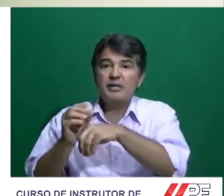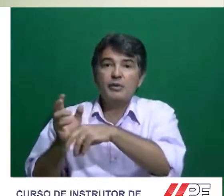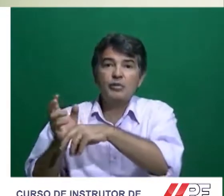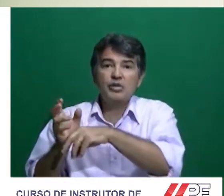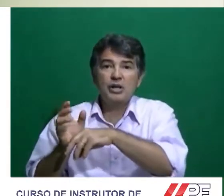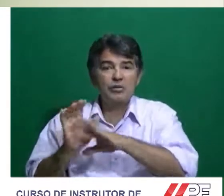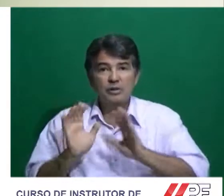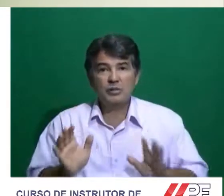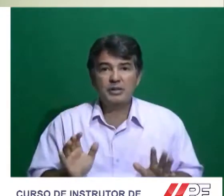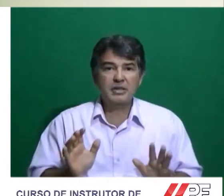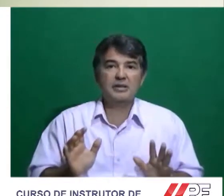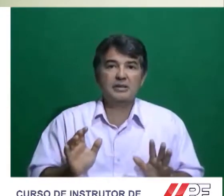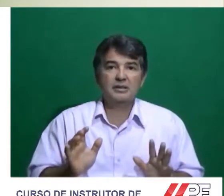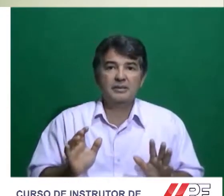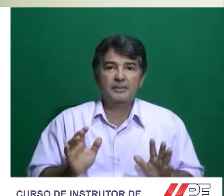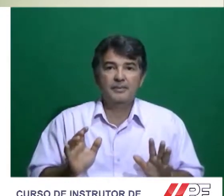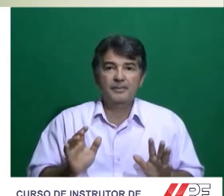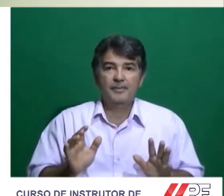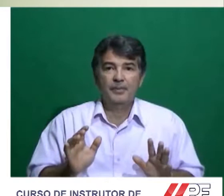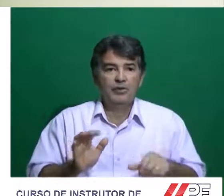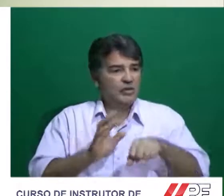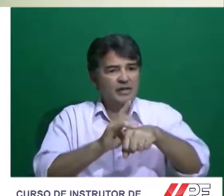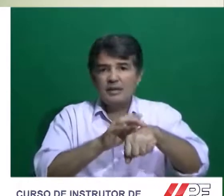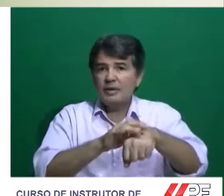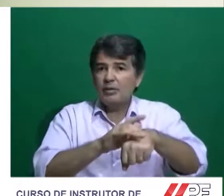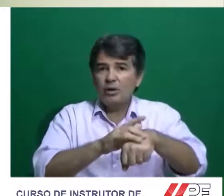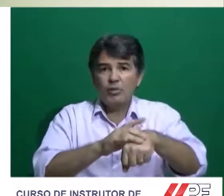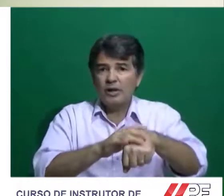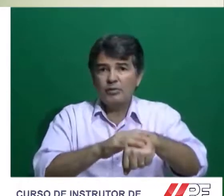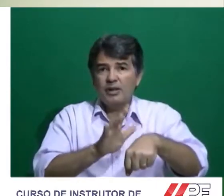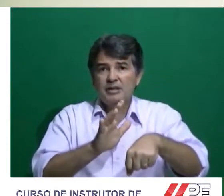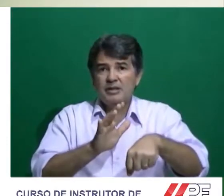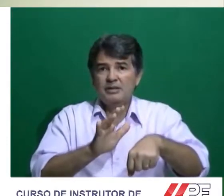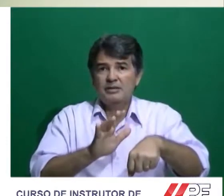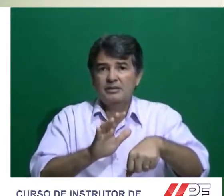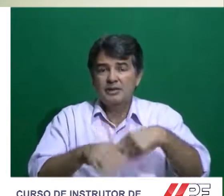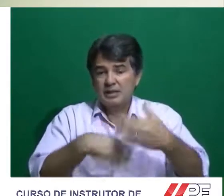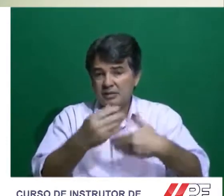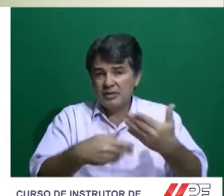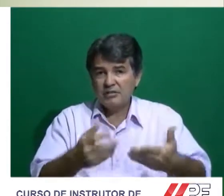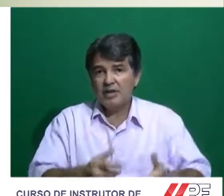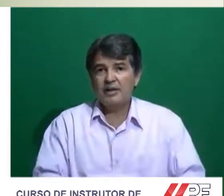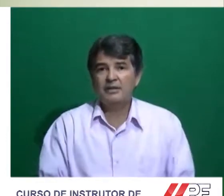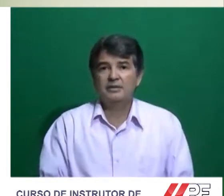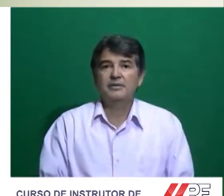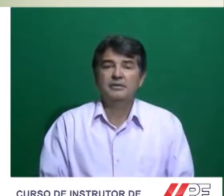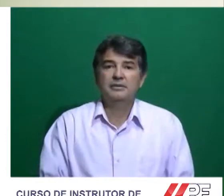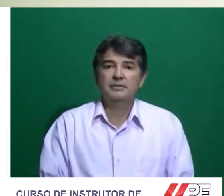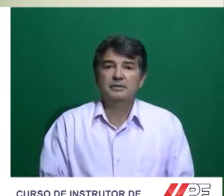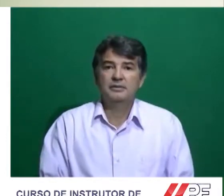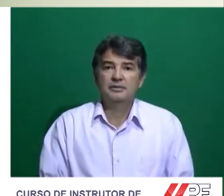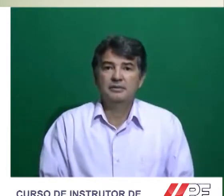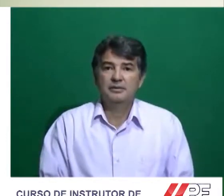vibração dos dedos. Não precisa. Você já vai sabendo logo o é doença. E assim você vai.